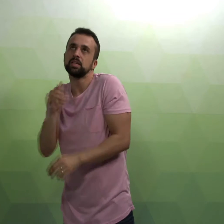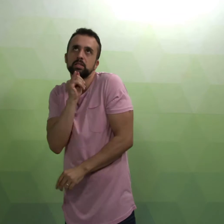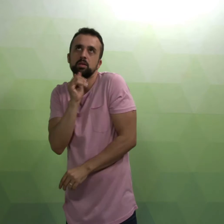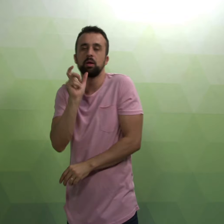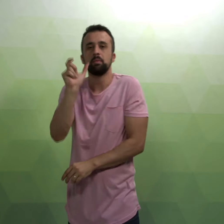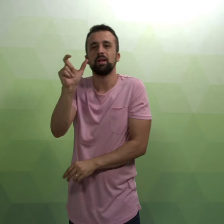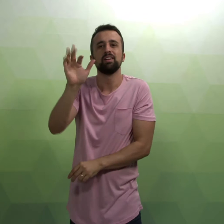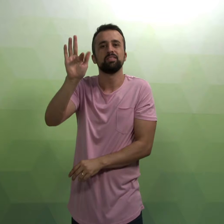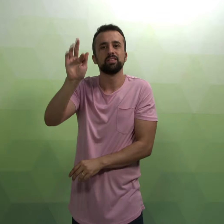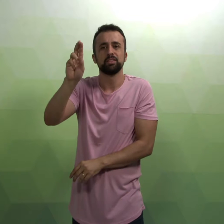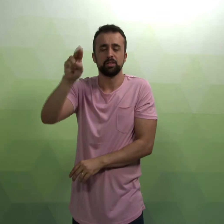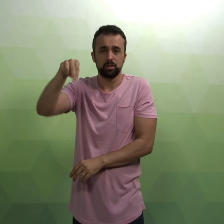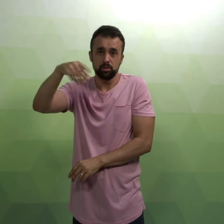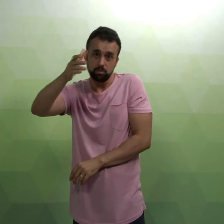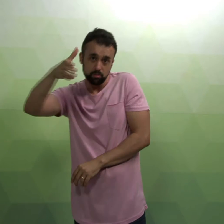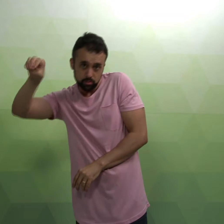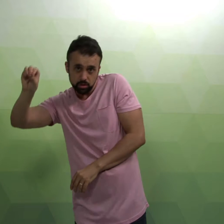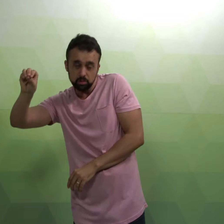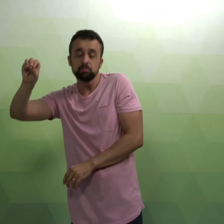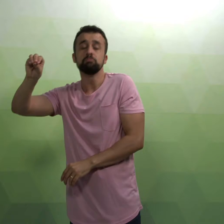exemplo, as palavras de função,